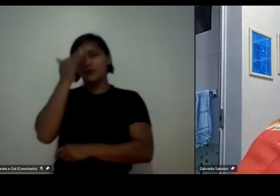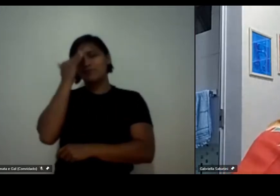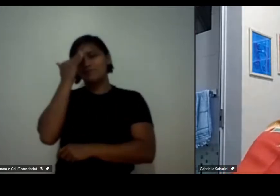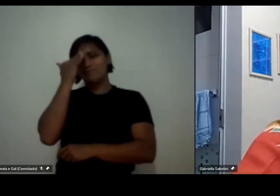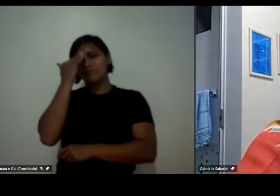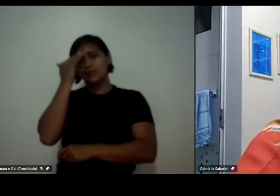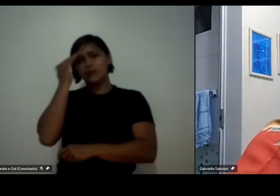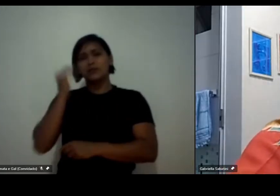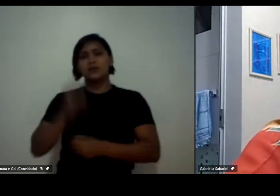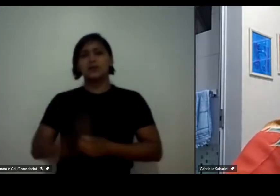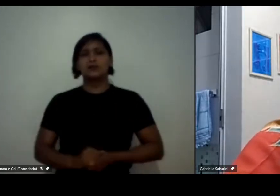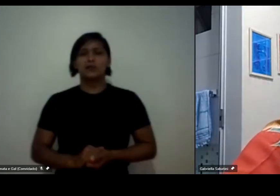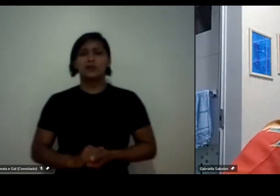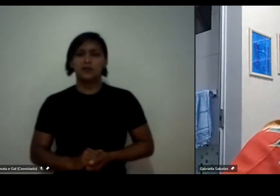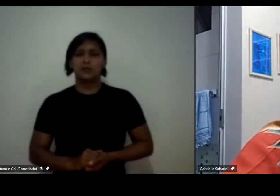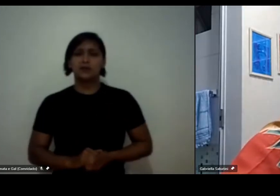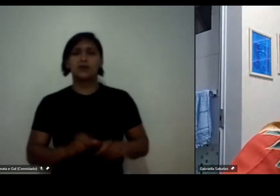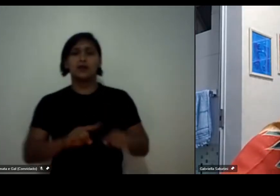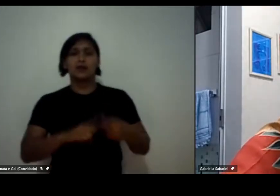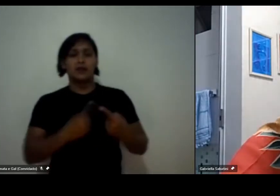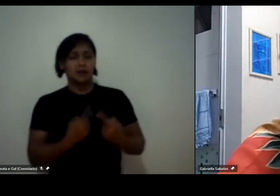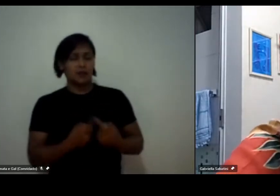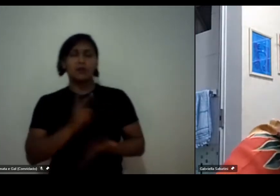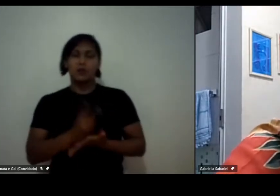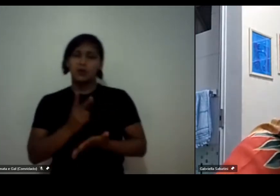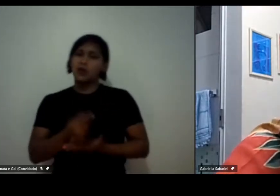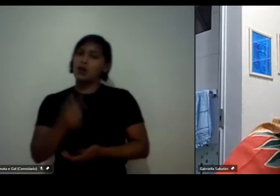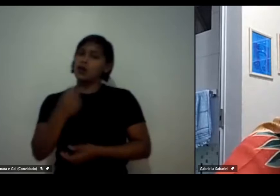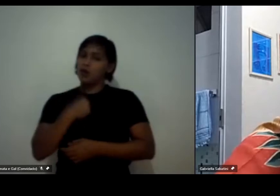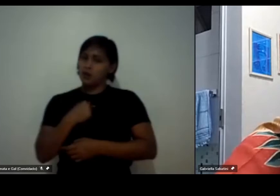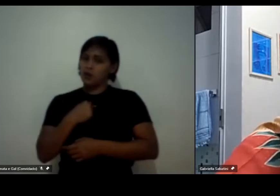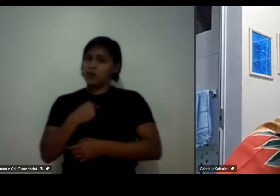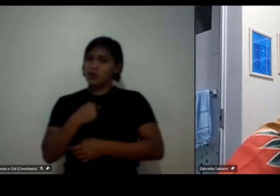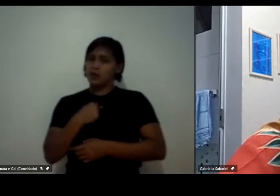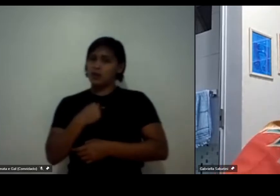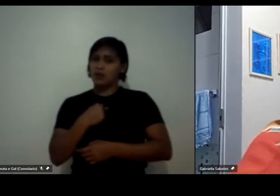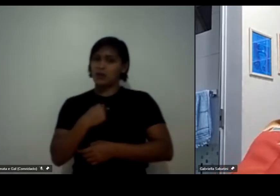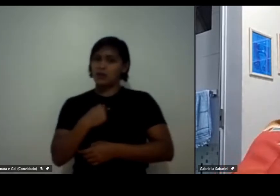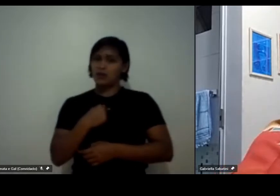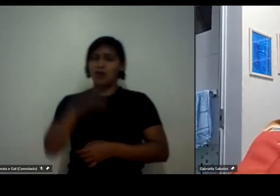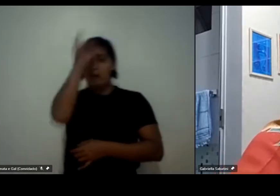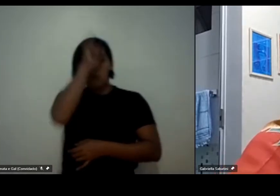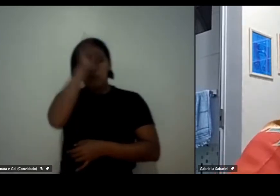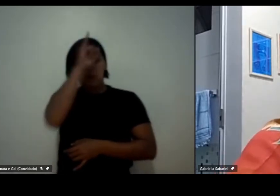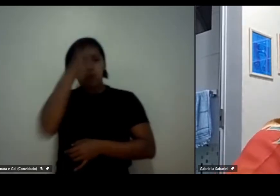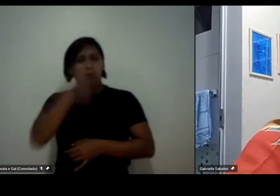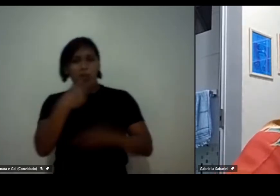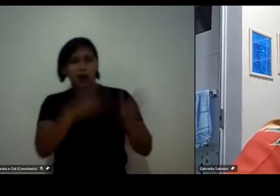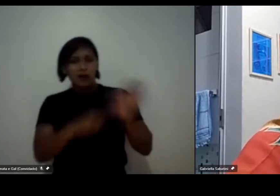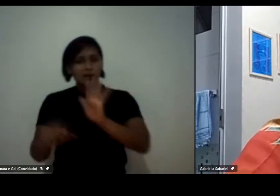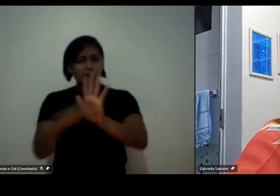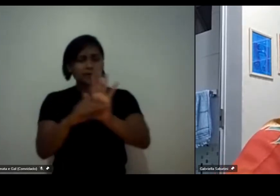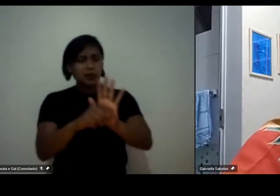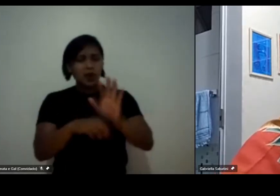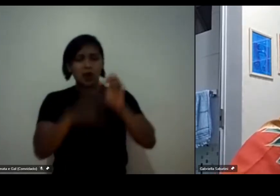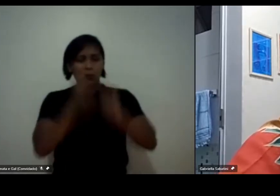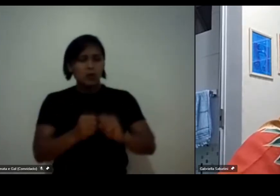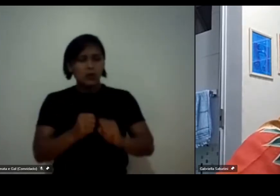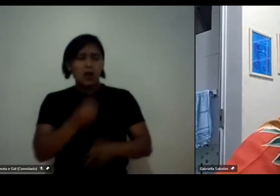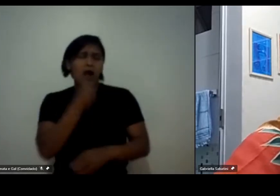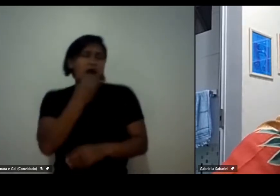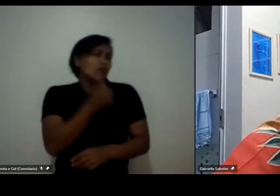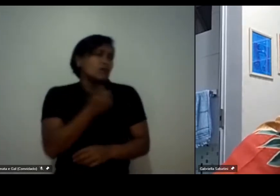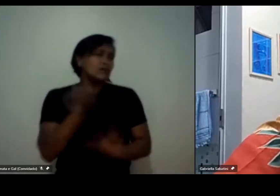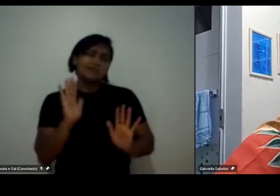de citação. E ainda assim, eu, um pouco ousada, muitas vezes, frente ao poder, fico satisfeita. Sou